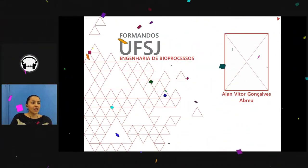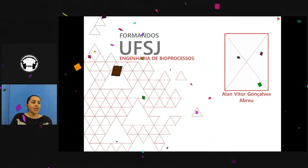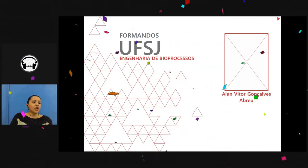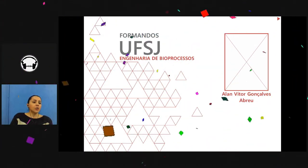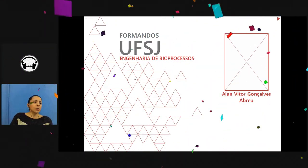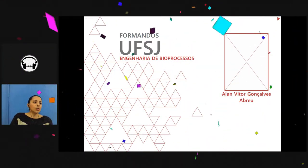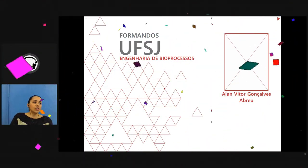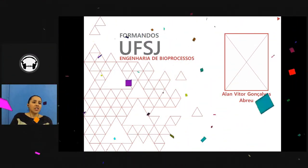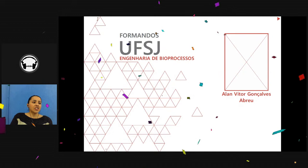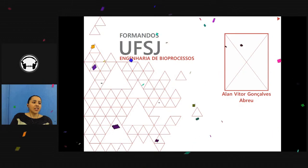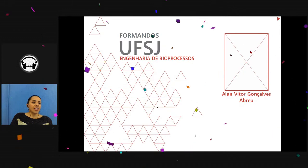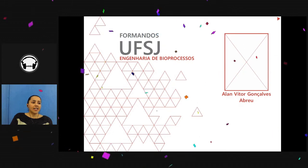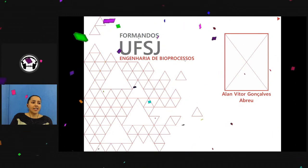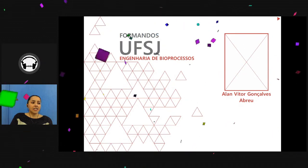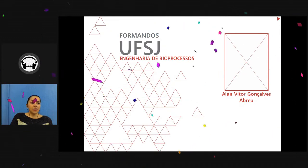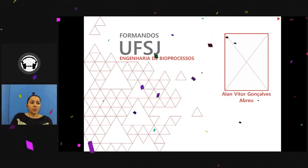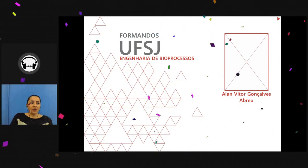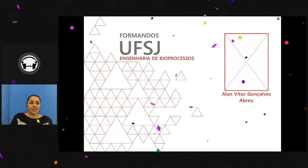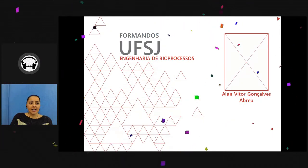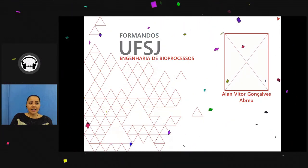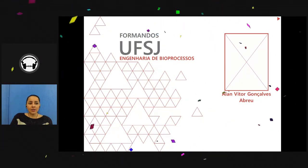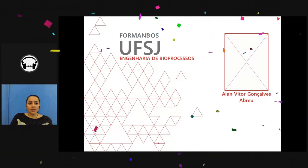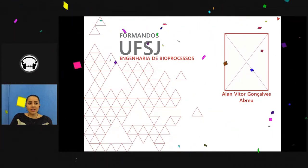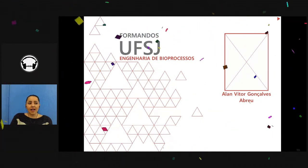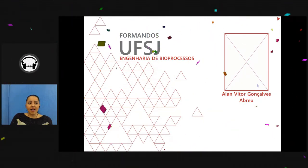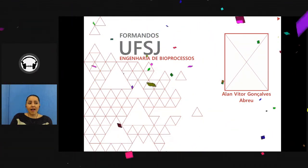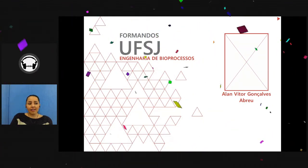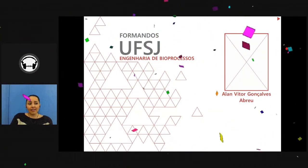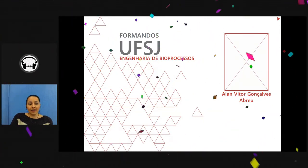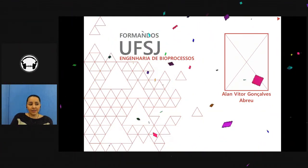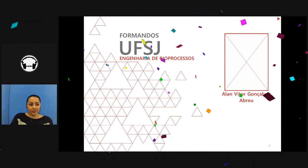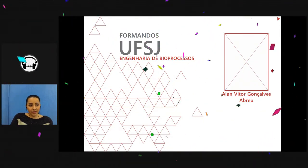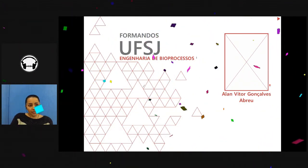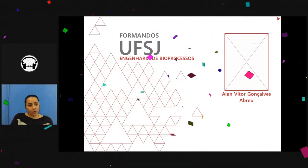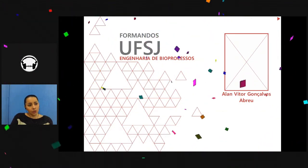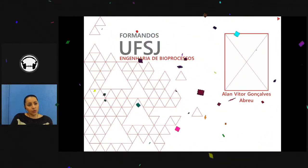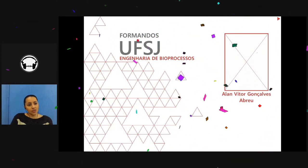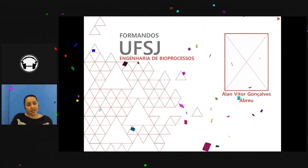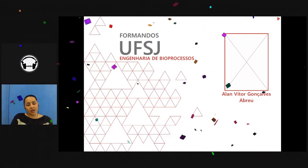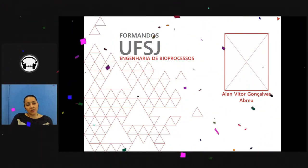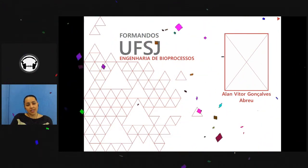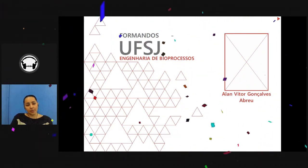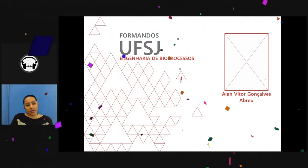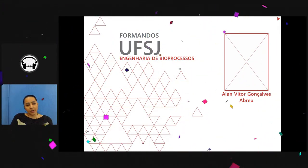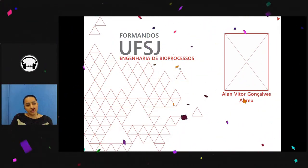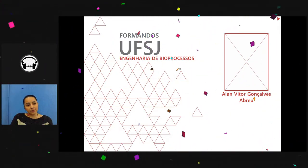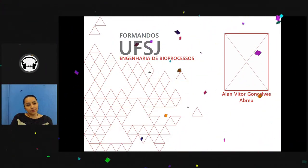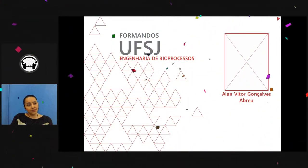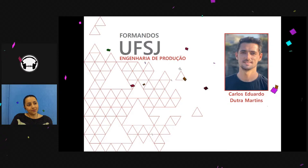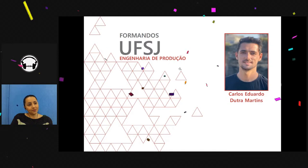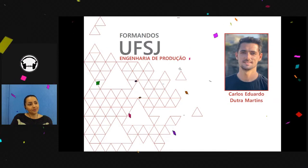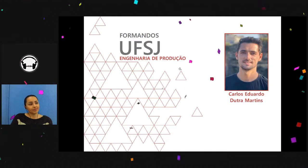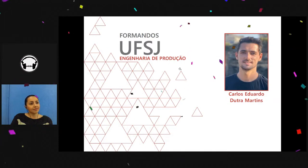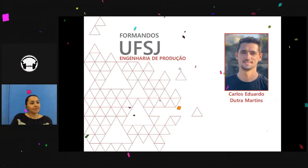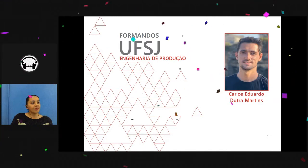Belfort. No curso de Engenharia de Bioprocessos, Alan Vitor Gonçalves Abreu.